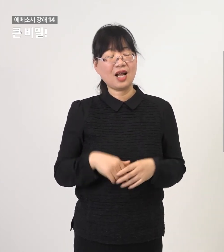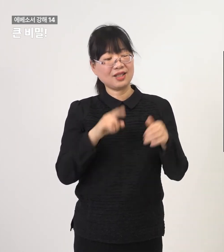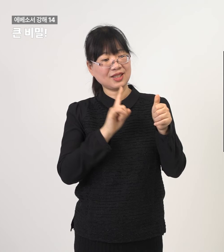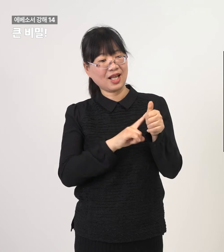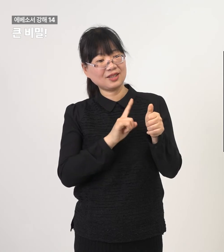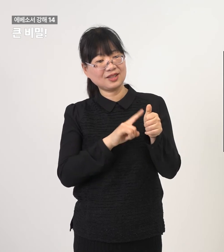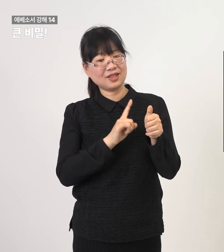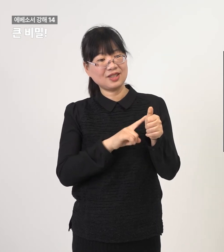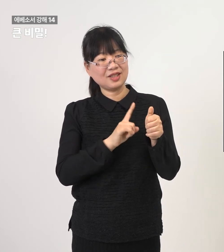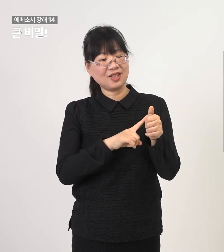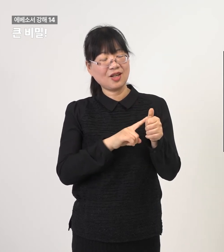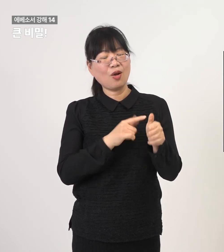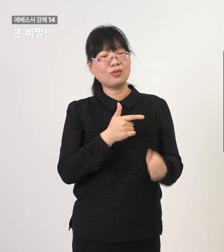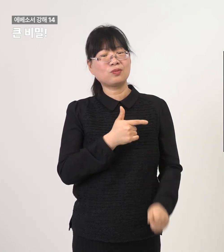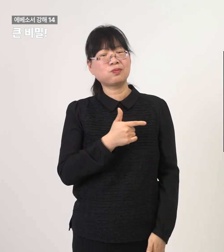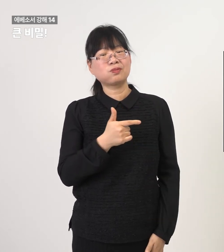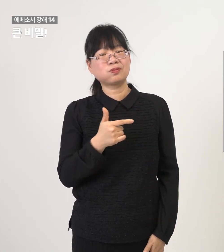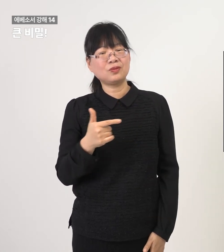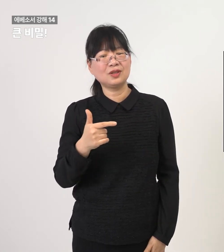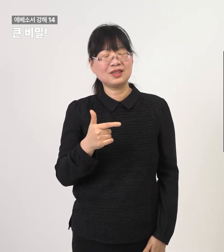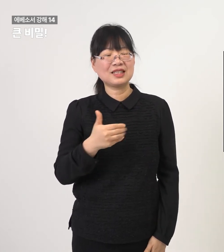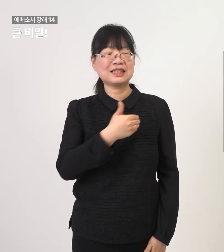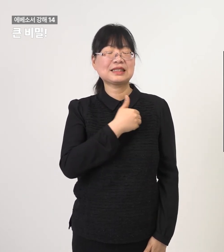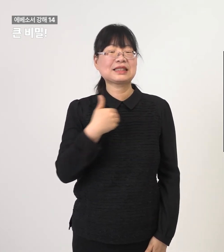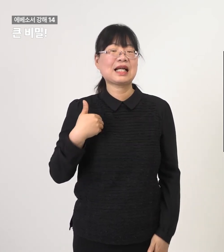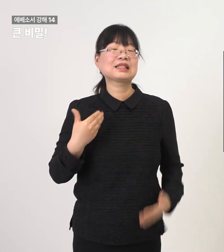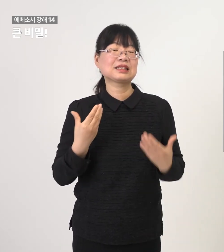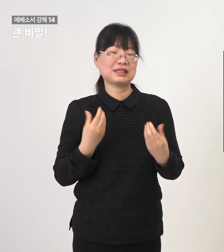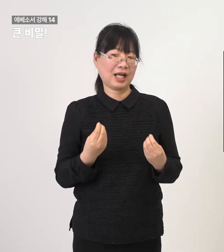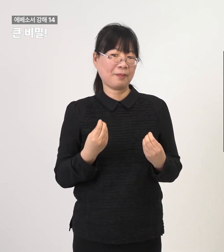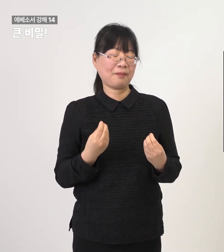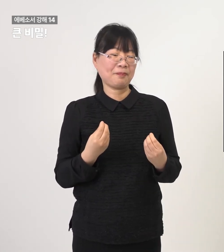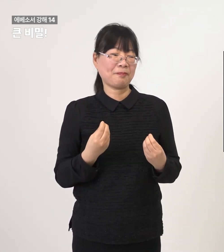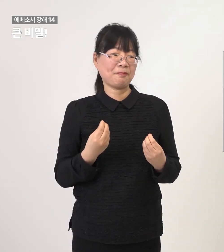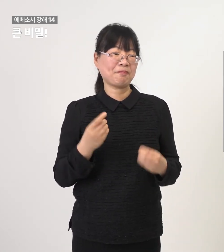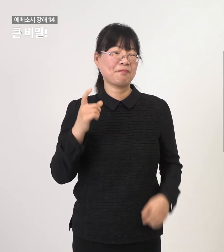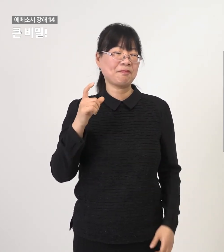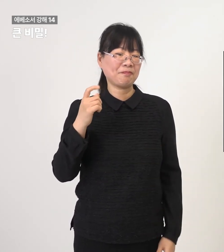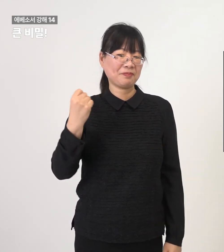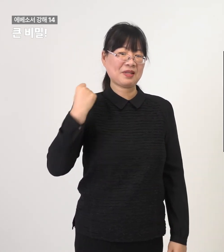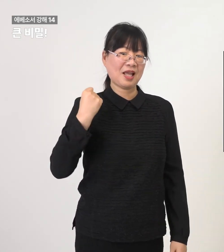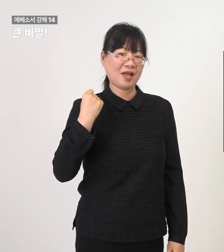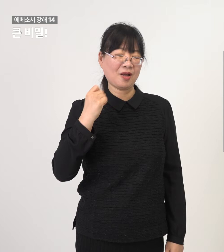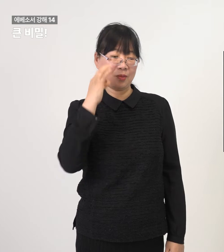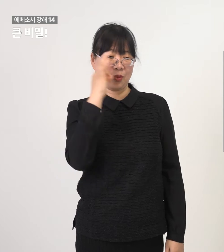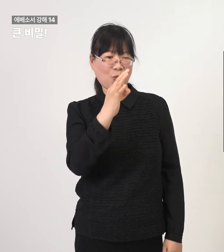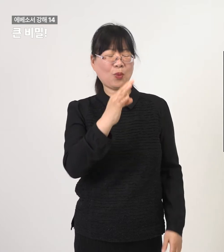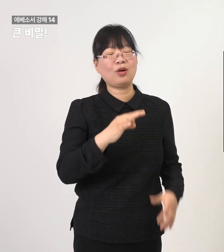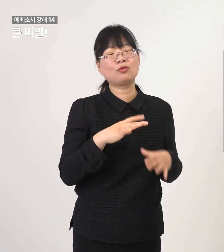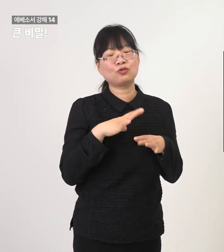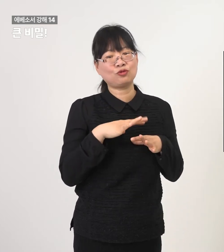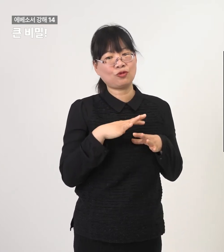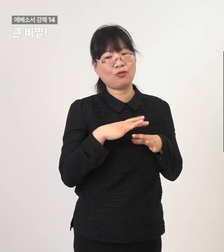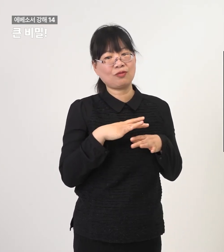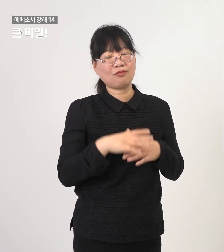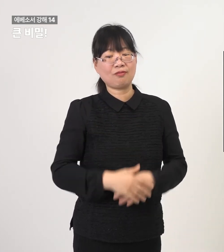당신이 너무 자신감이 있어 해서 그게 두려웠다 그러더라고요.